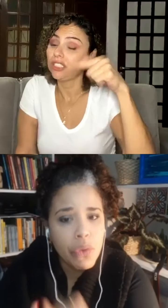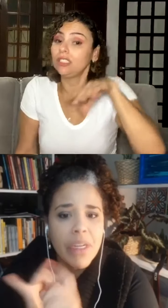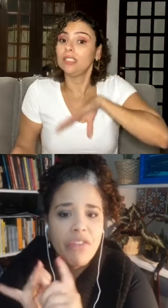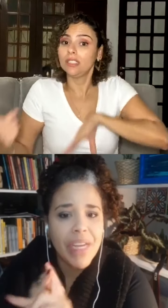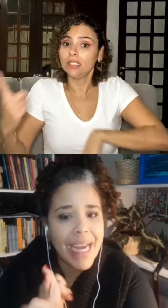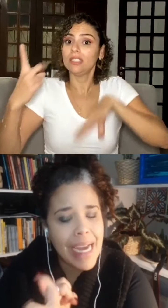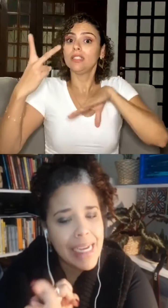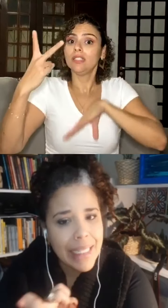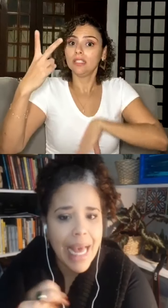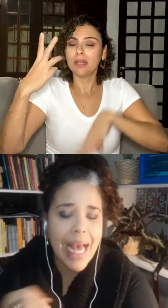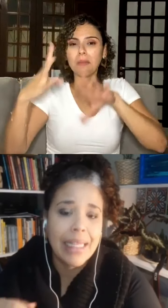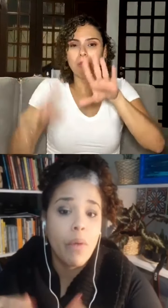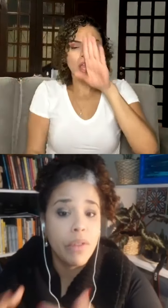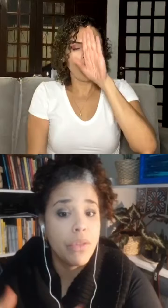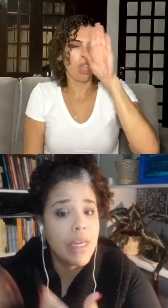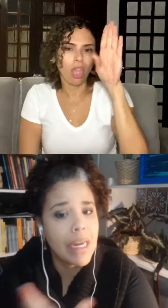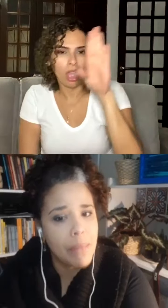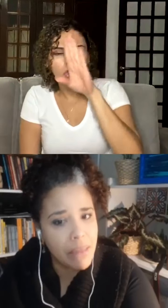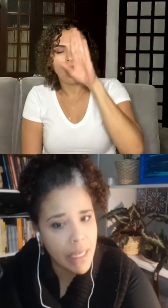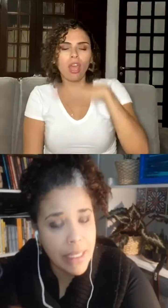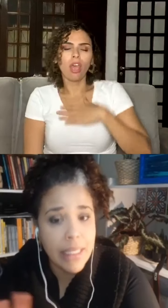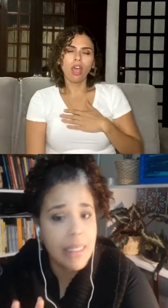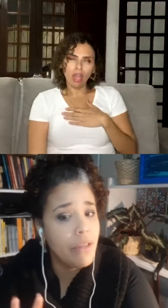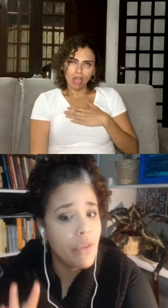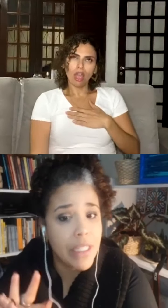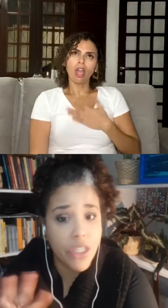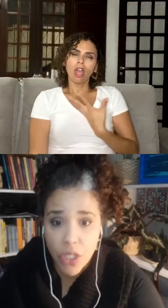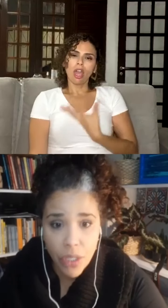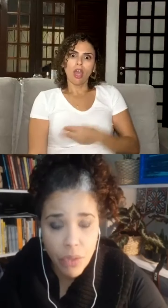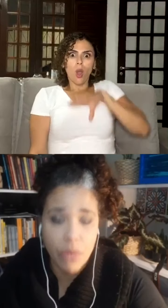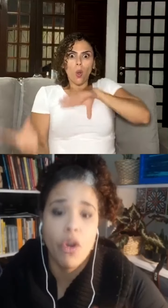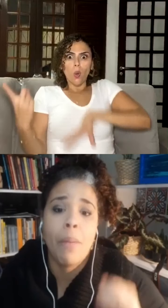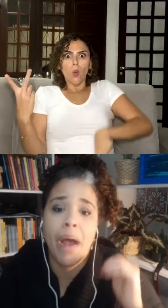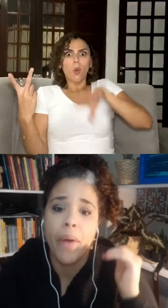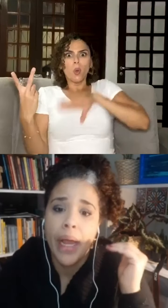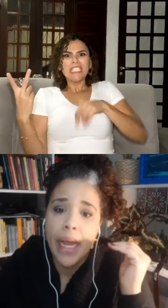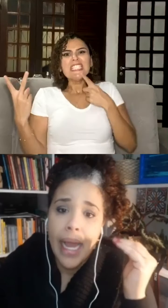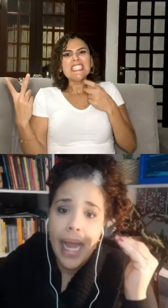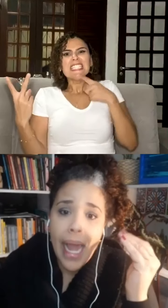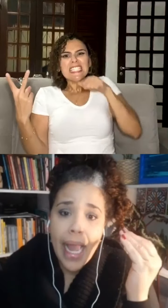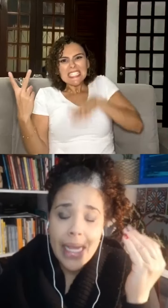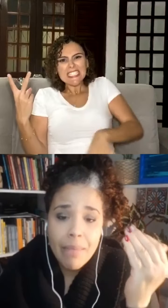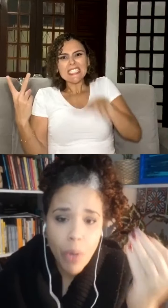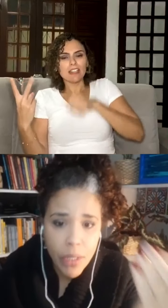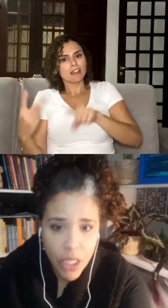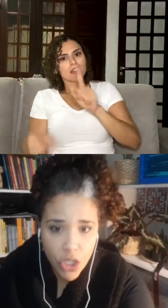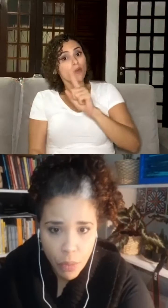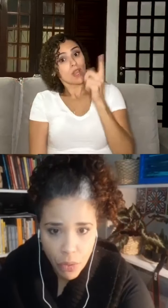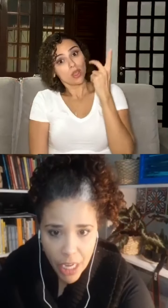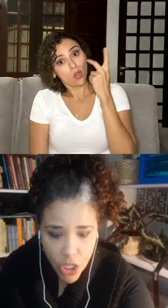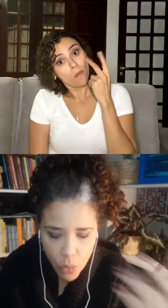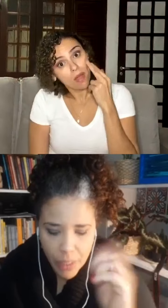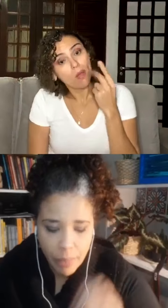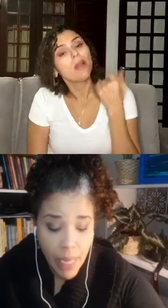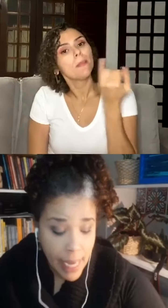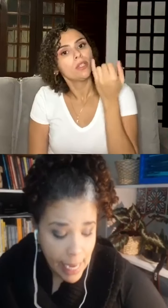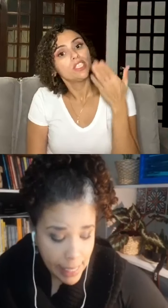tontura, ficar cansada quando o sangramento é excessivo. Essas coisas não são normais. É importante procurar